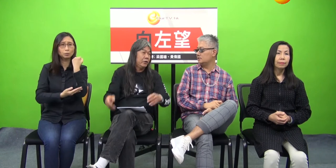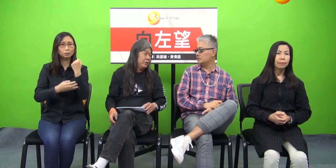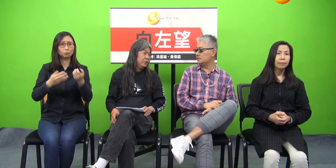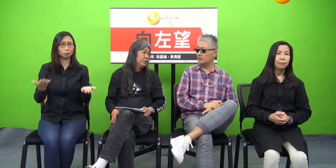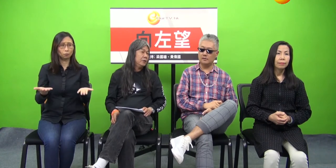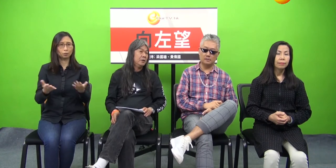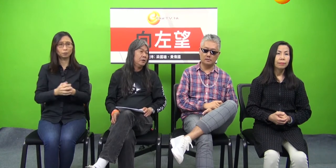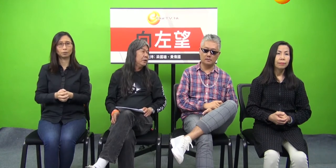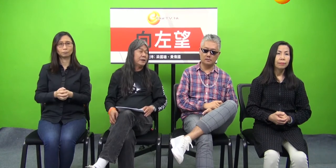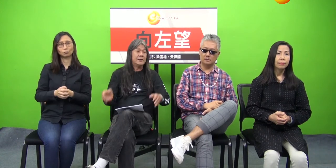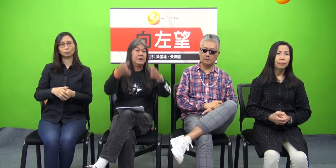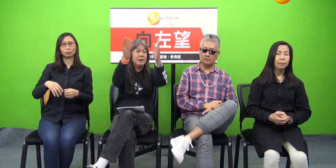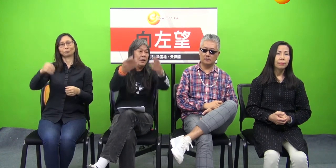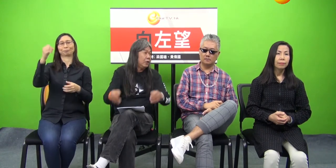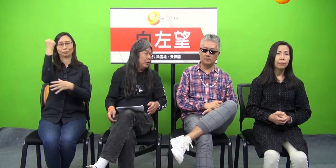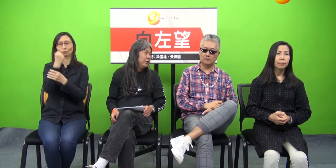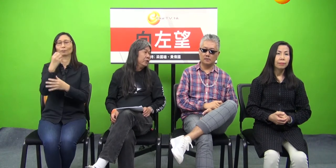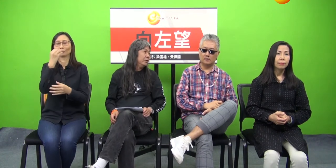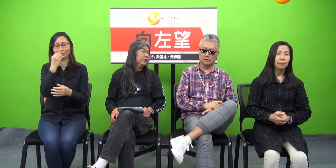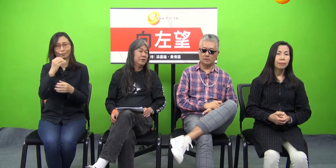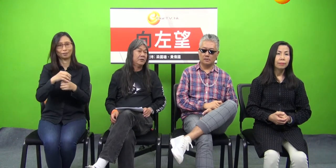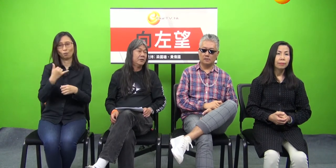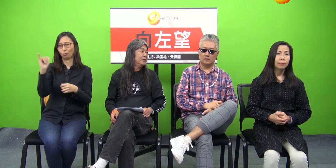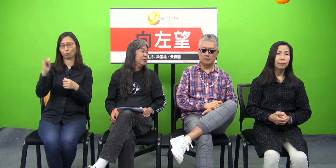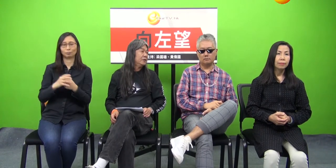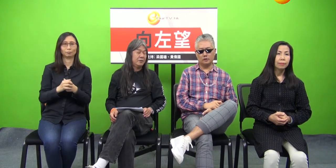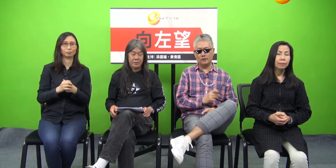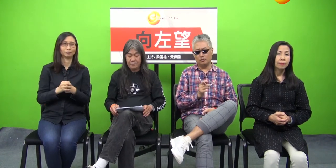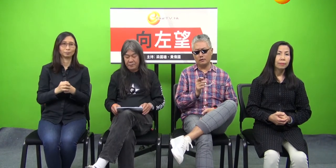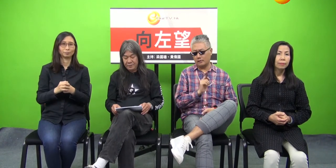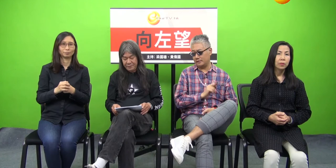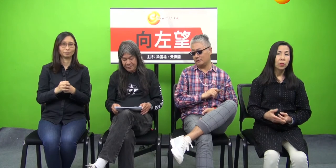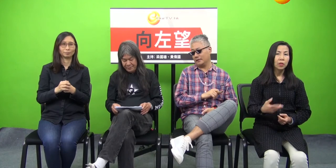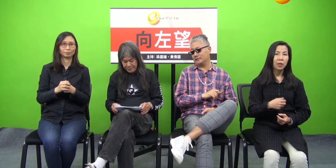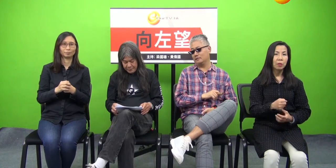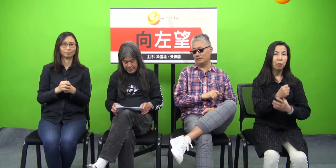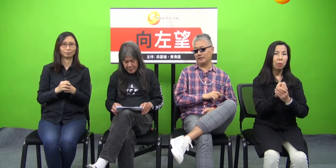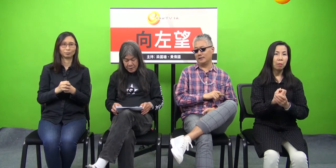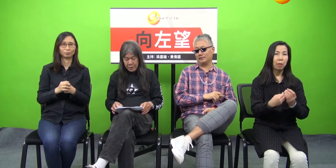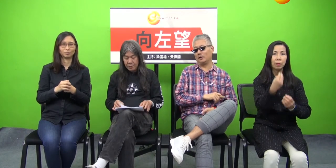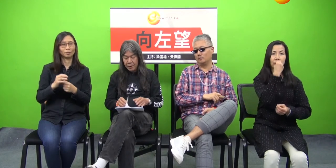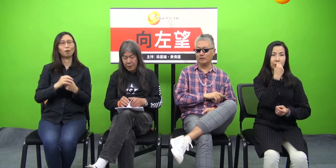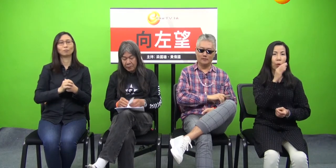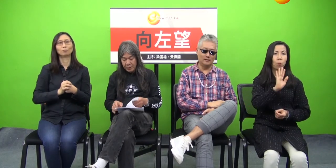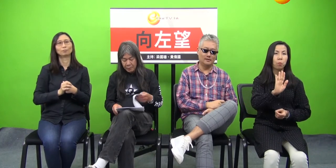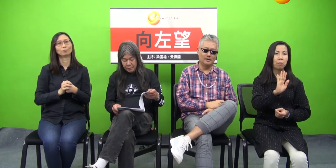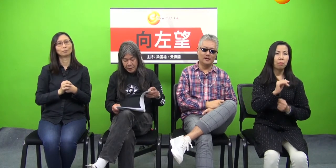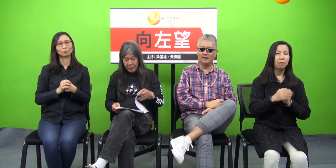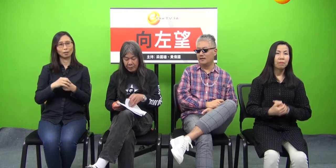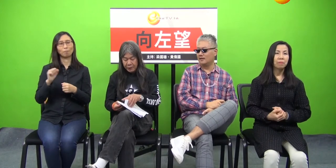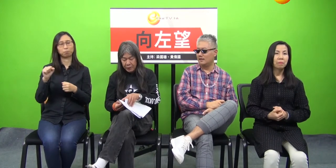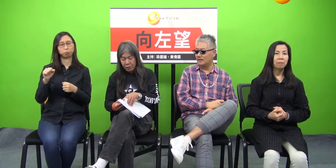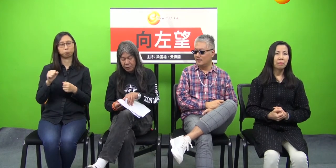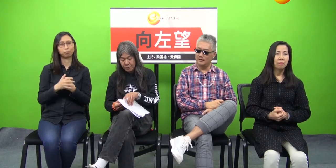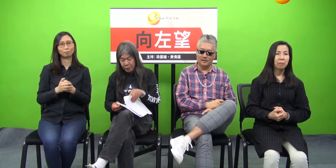去吃屎吧，去 我們不會叫舊司去吃屎，有點難 度，那是